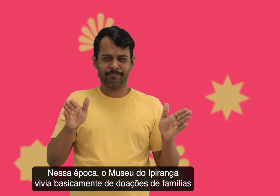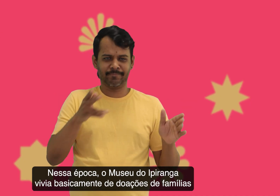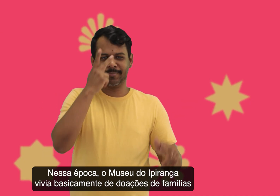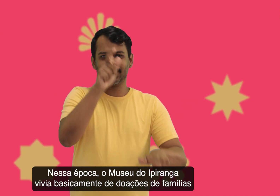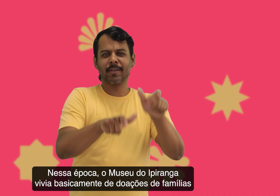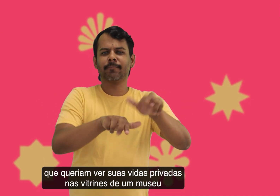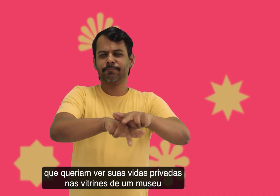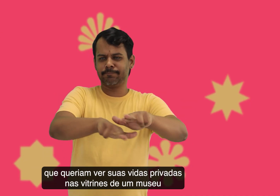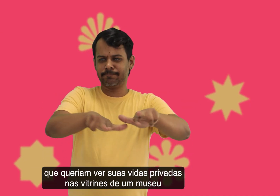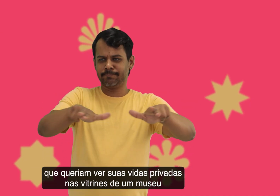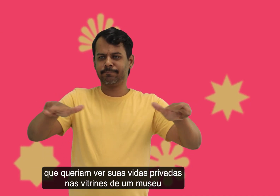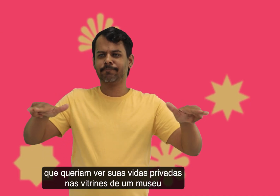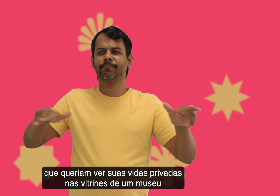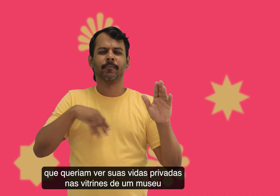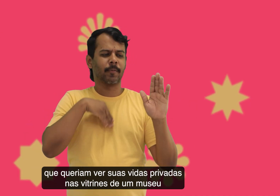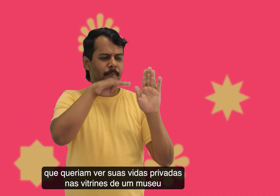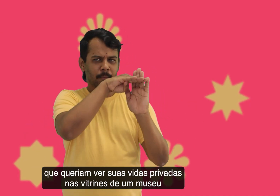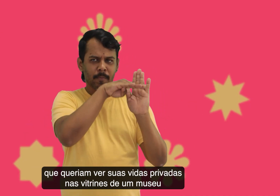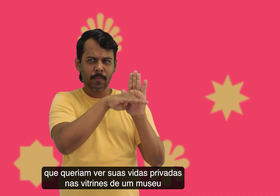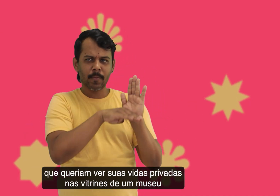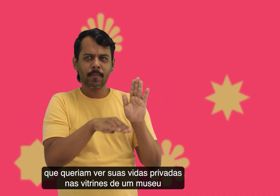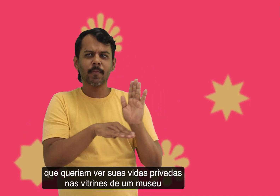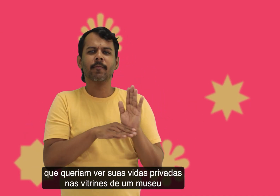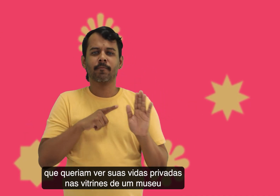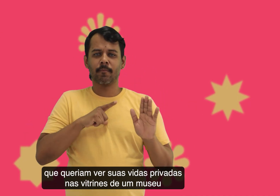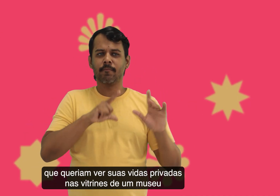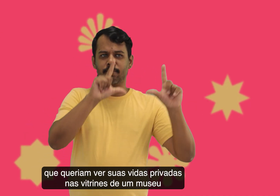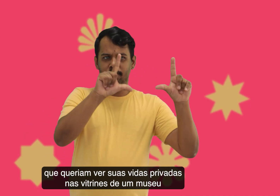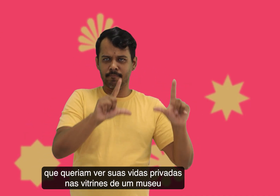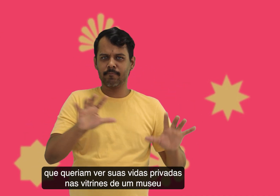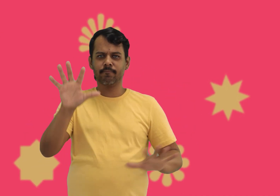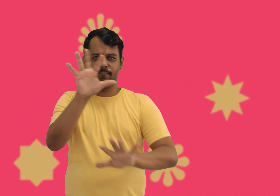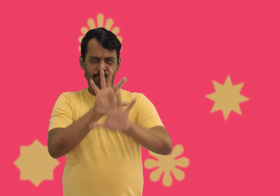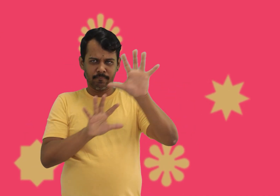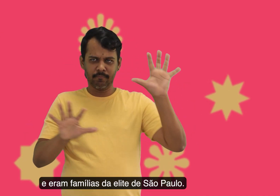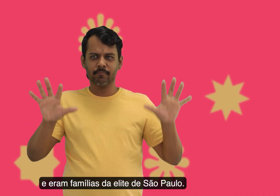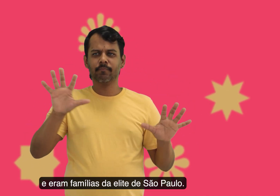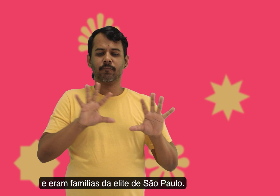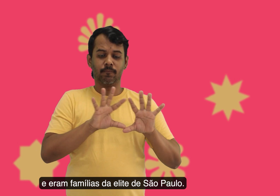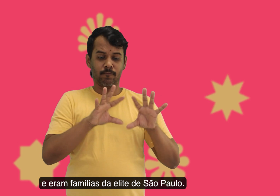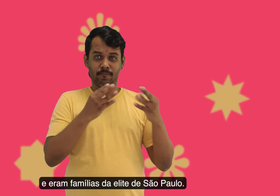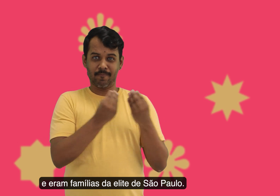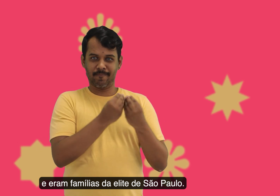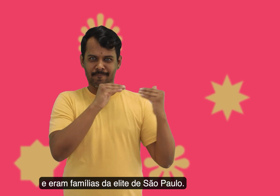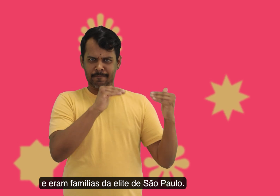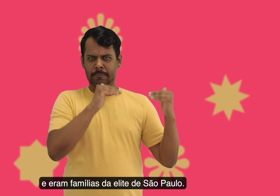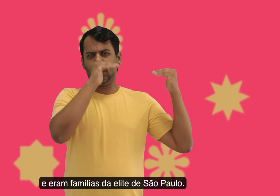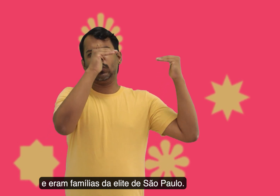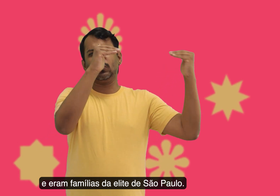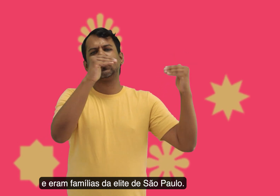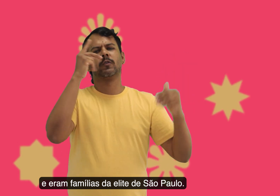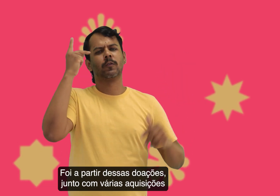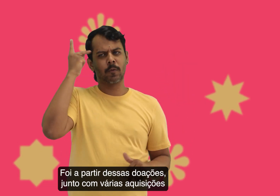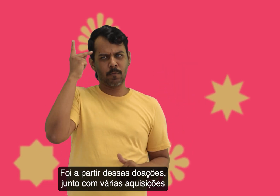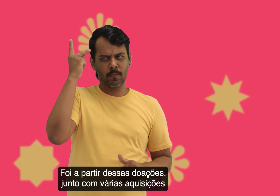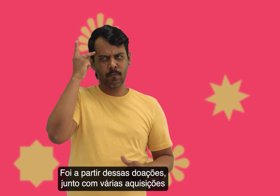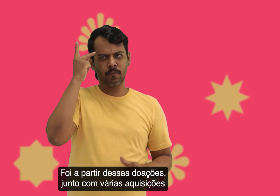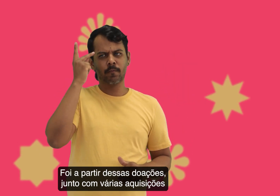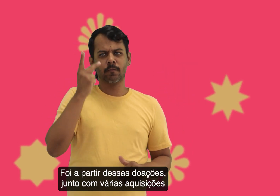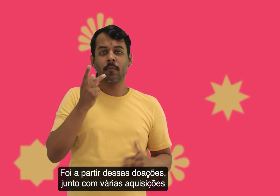doações de famílias que queriam ver suas vidas privadas nas vitrines de um museu. E eram famílias da elite de São Paulo. Foi a partir